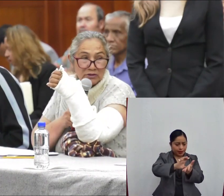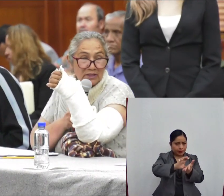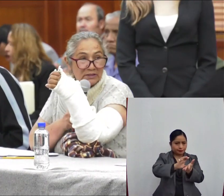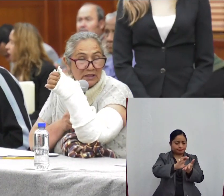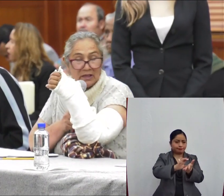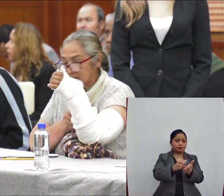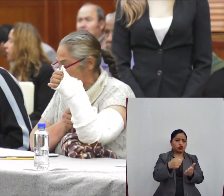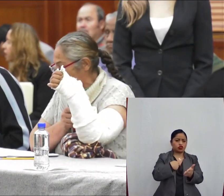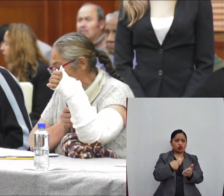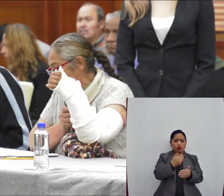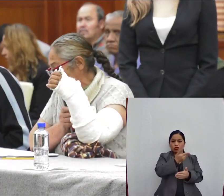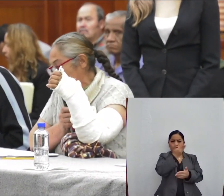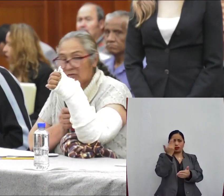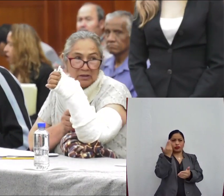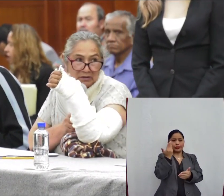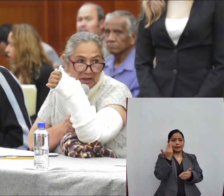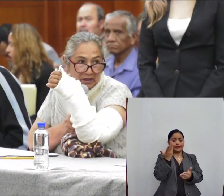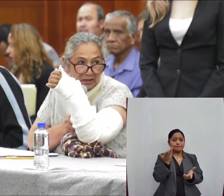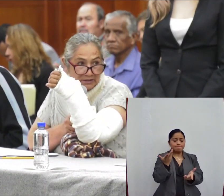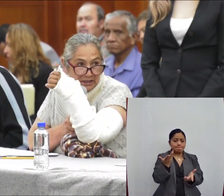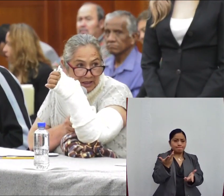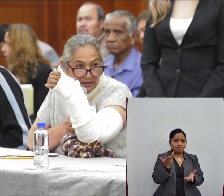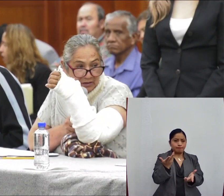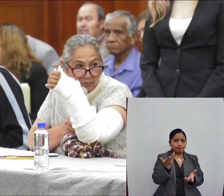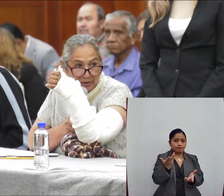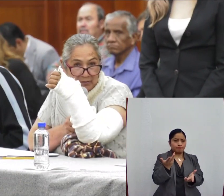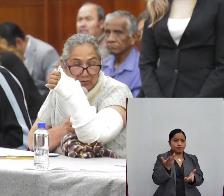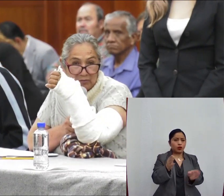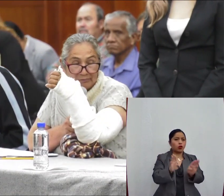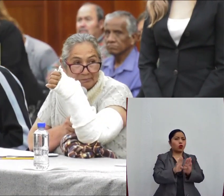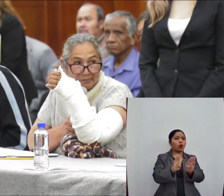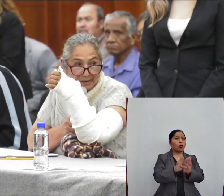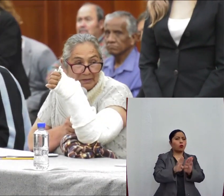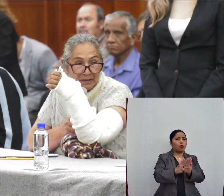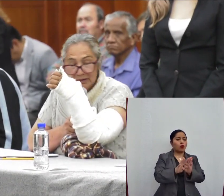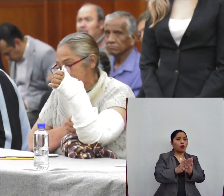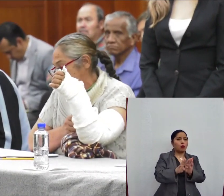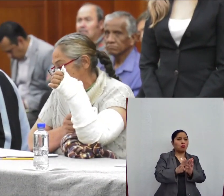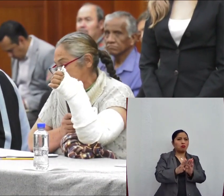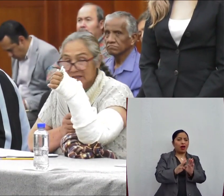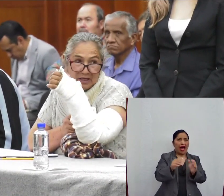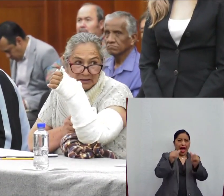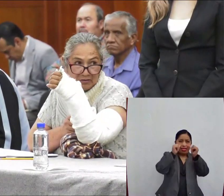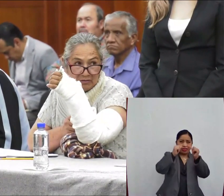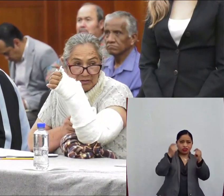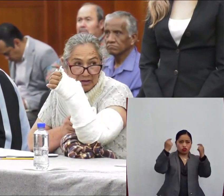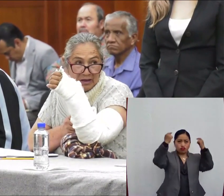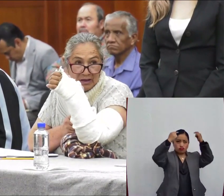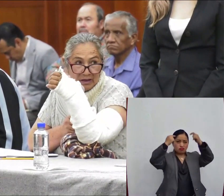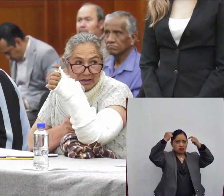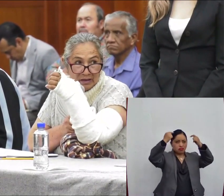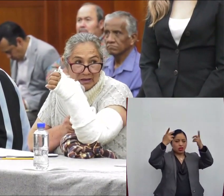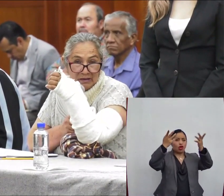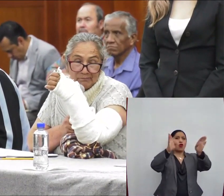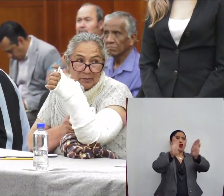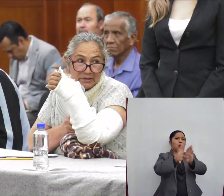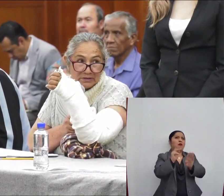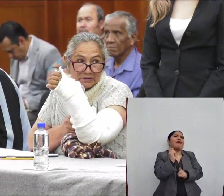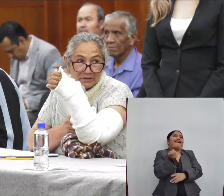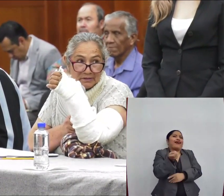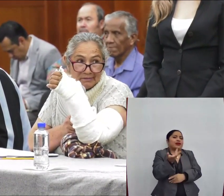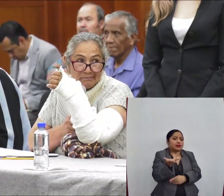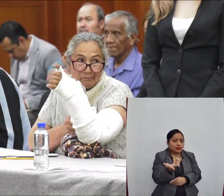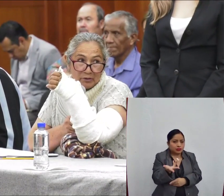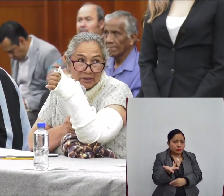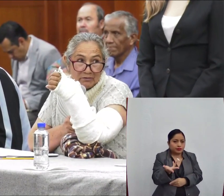No sé si el psicológico integre el psiquiátrico, pero para mí sería el psiquiátrico. Y